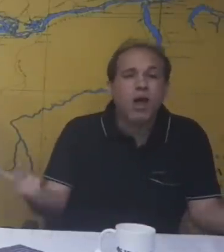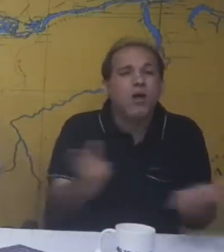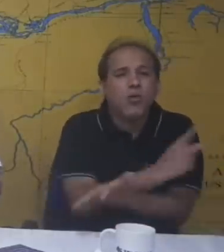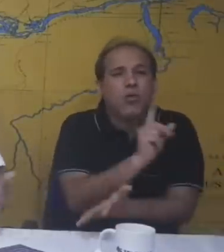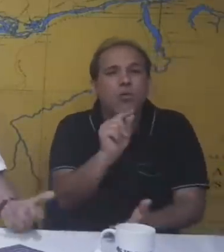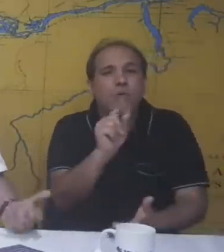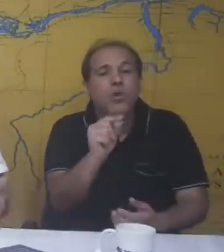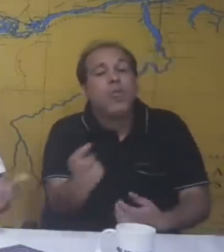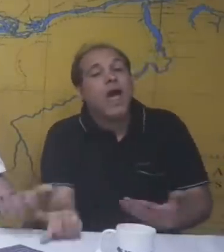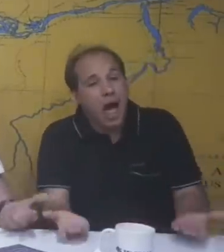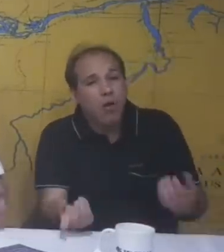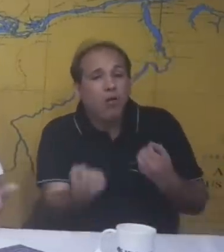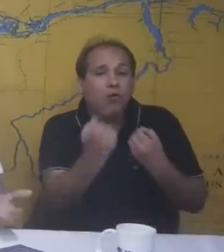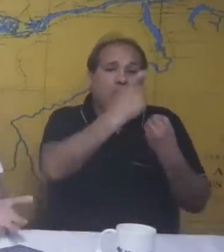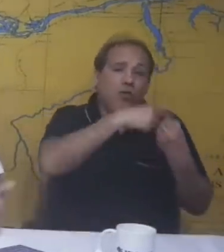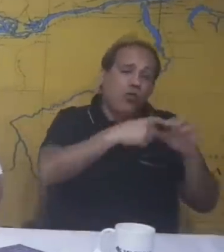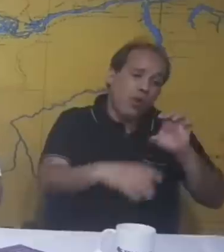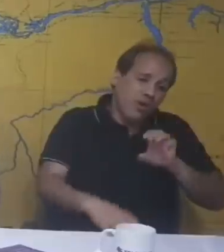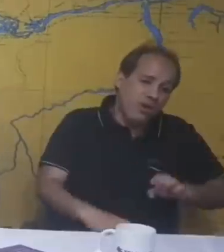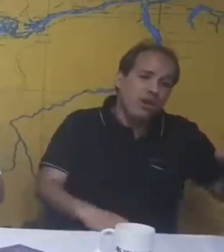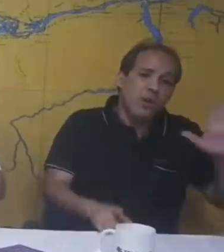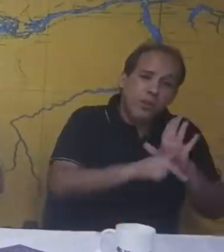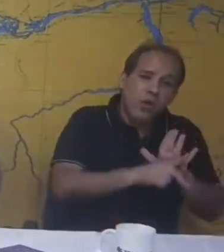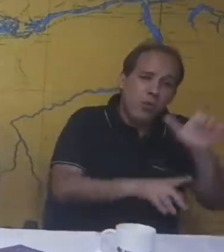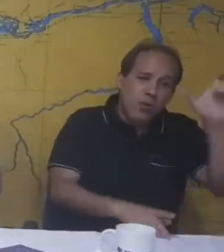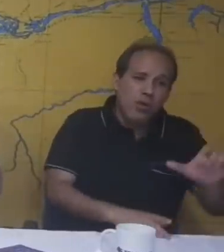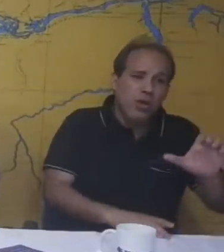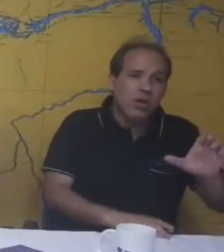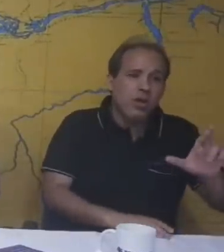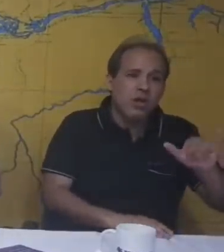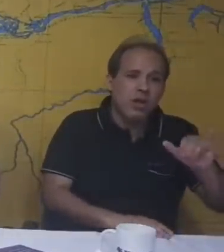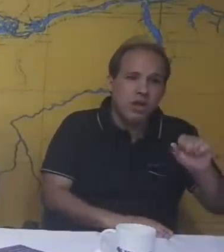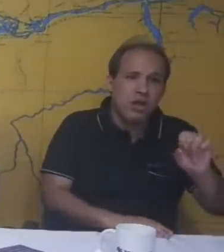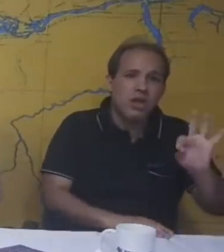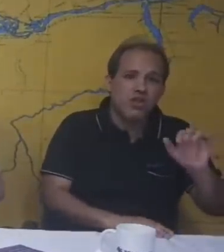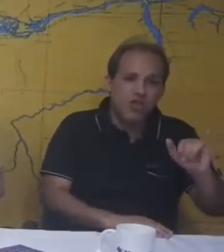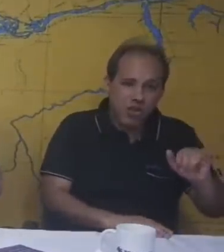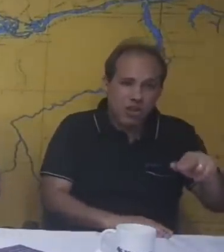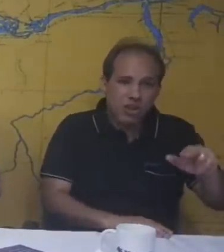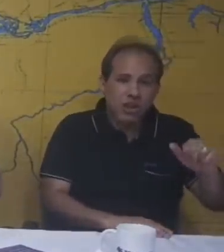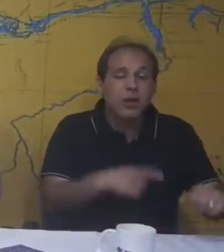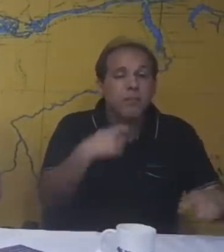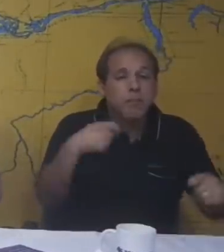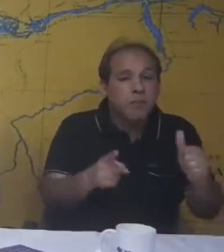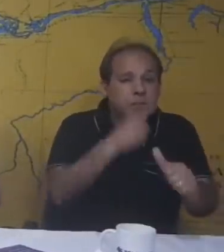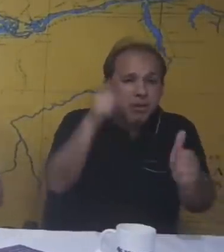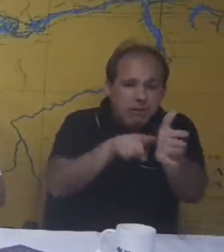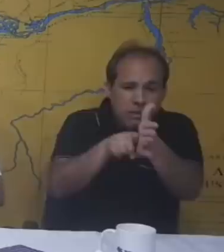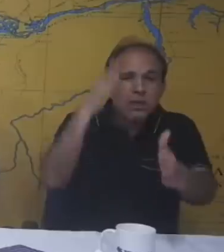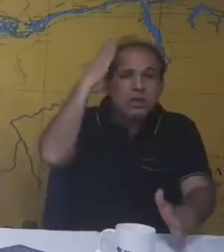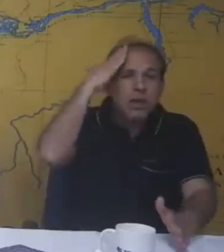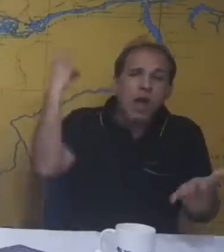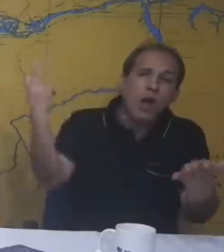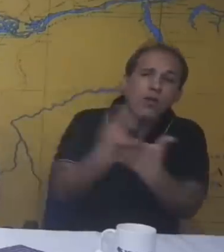aconteceu? Voltou a esquerdalha da Cristina Kirchner. Tome conhecimento do que está acontecendo com a